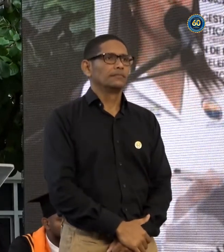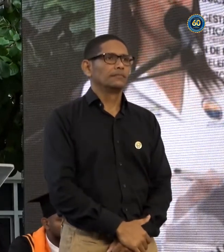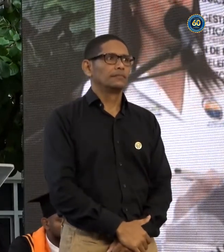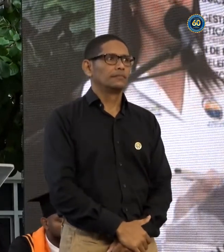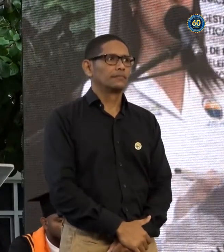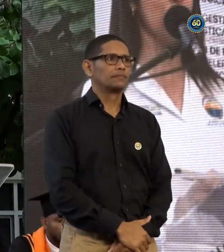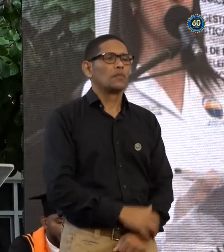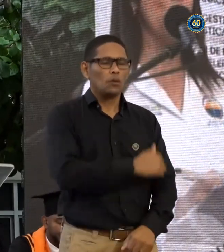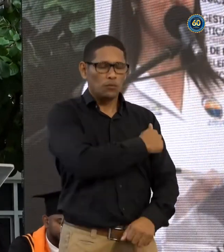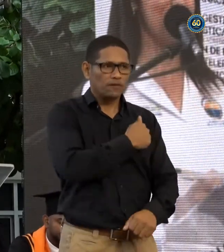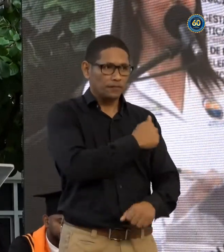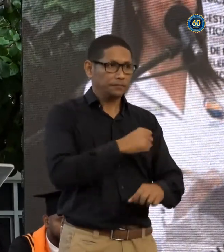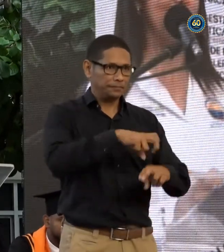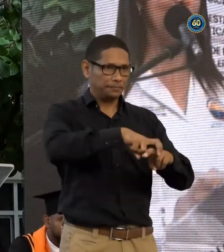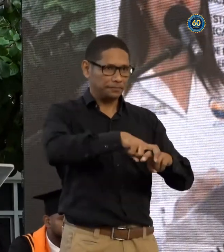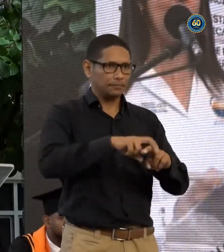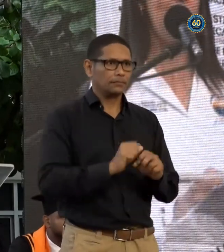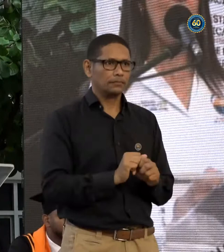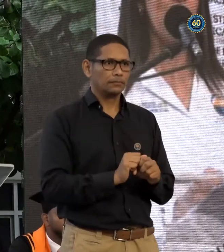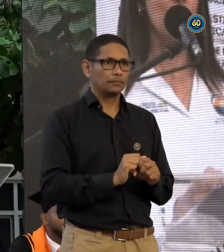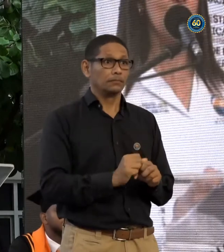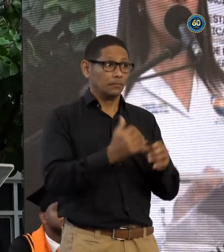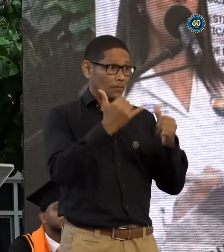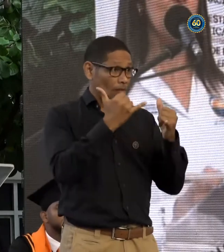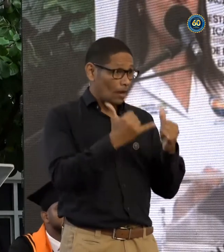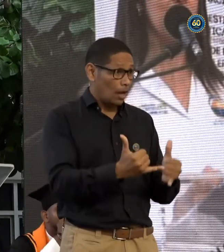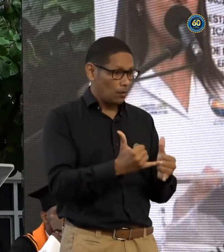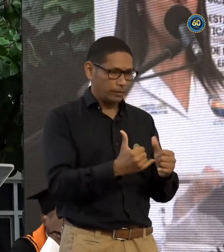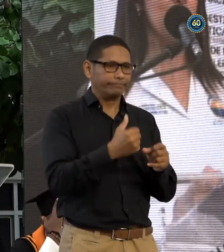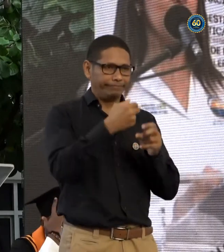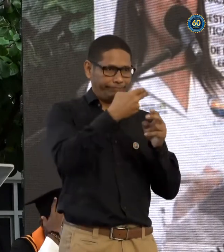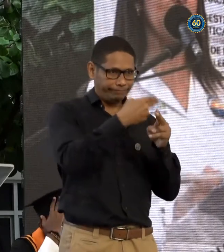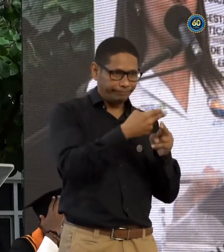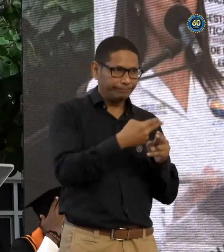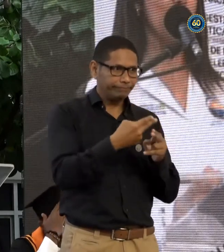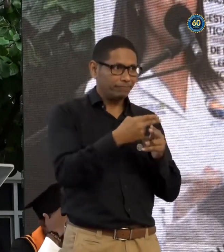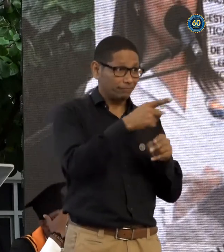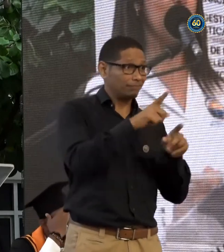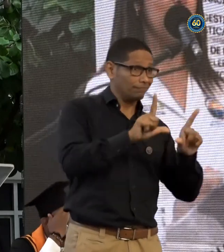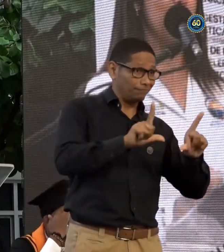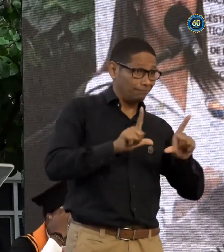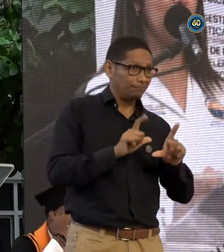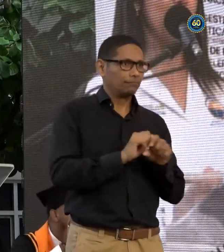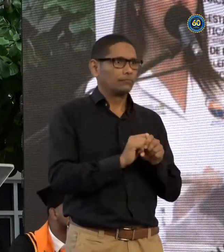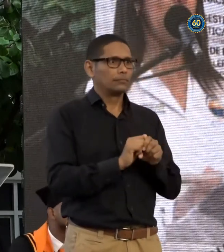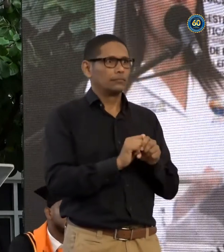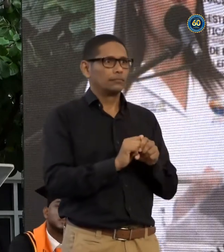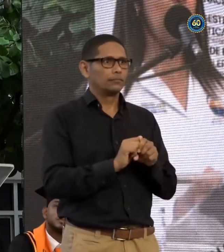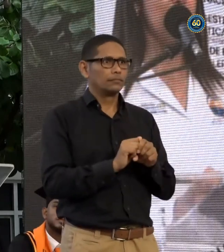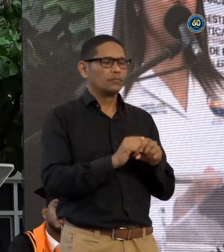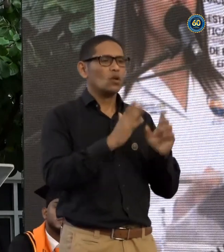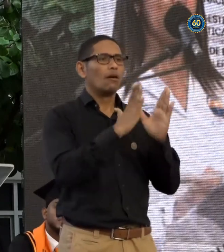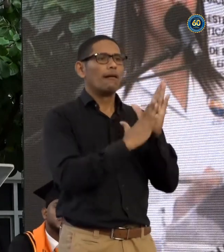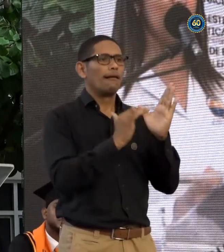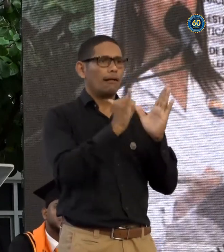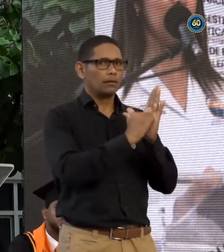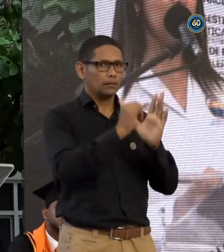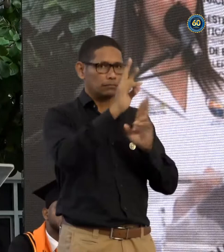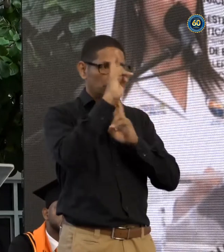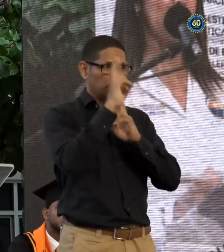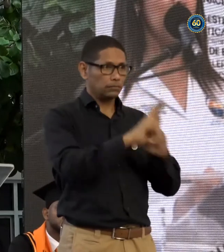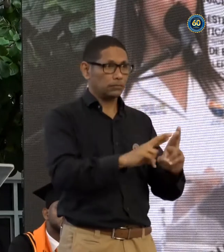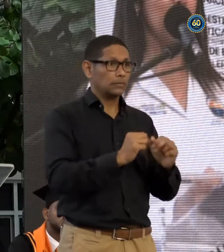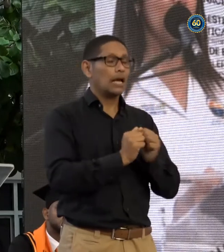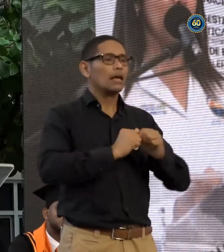pueden sentarse a continuación solicito los siguientes graduados por irse de pie acta de reconocimiento administrador